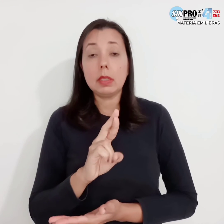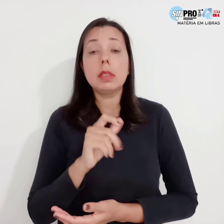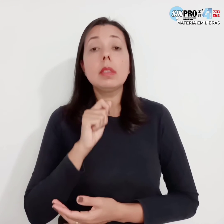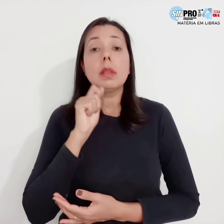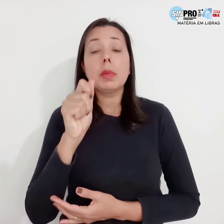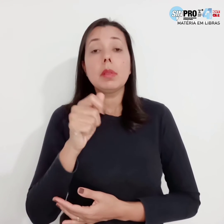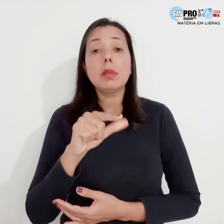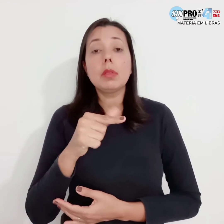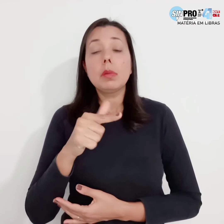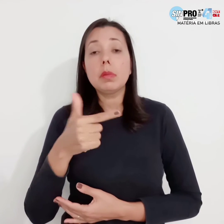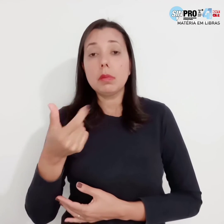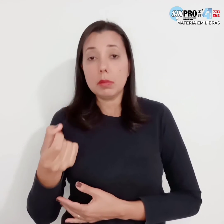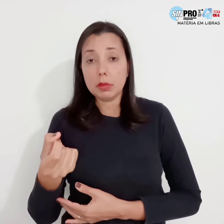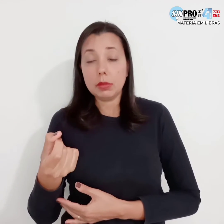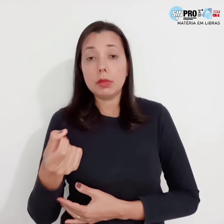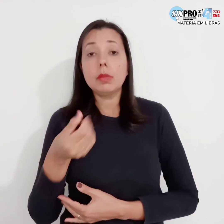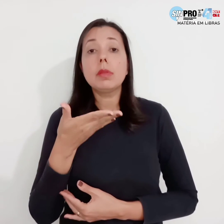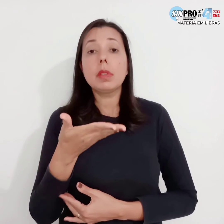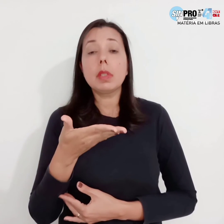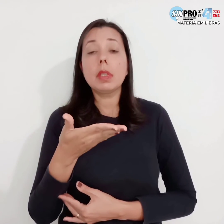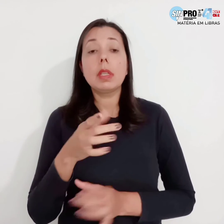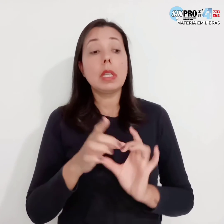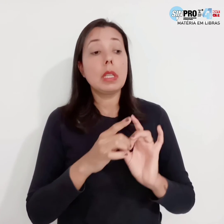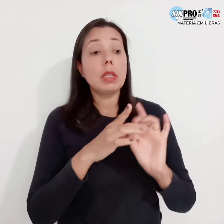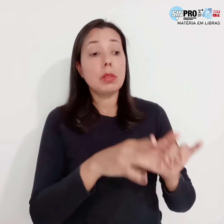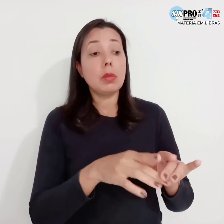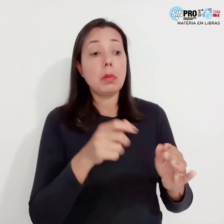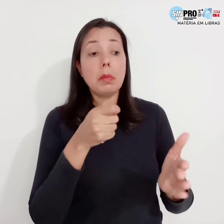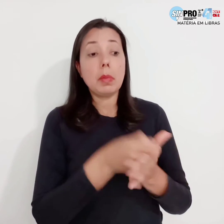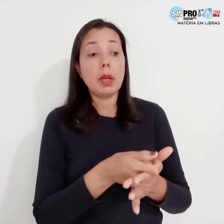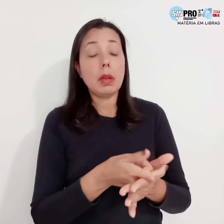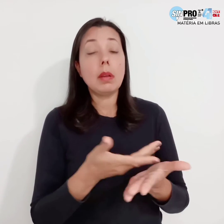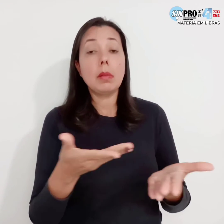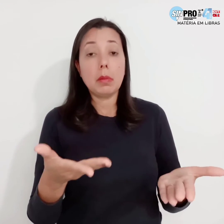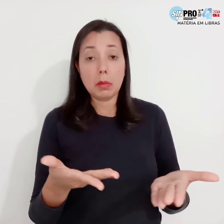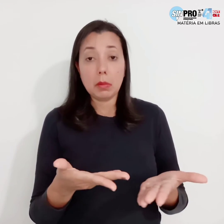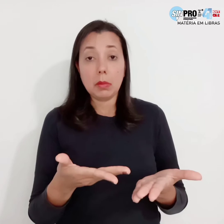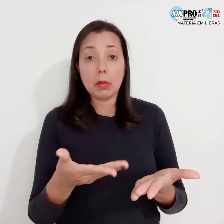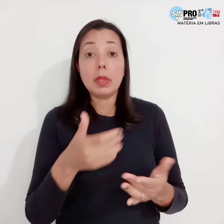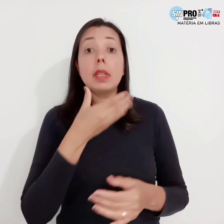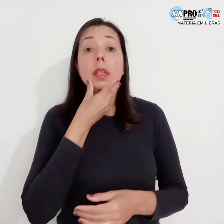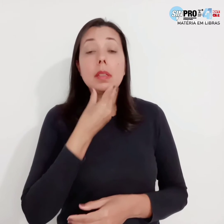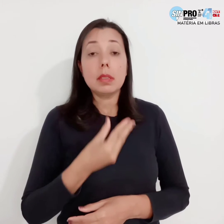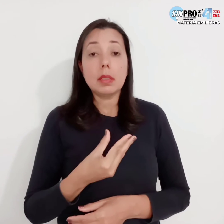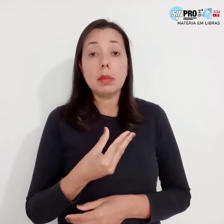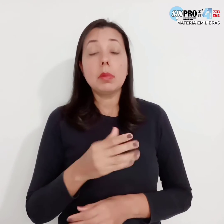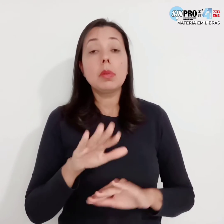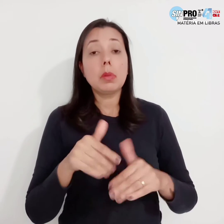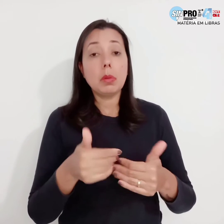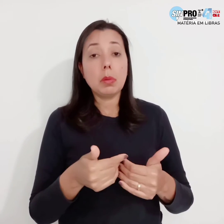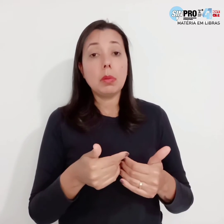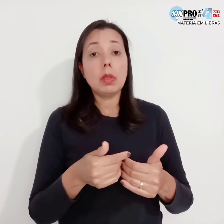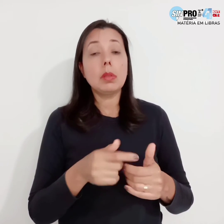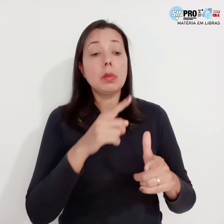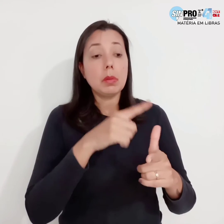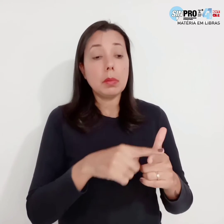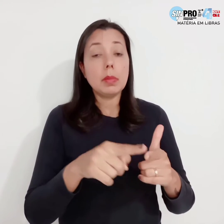de 2020 e deixou de ser pago em dezembro, quando a parcela já era